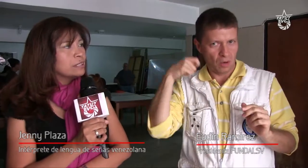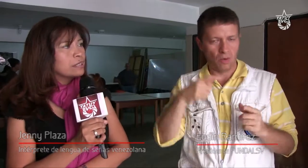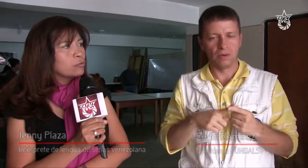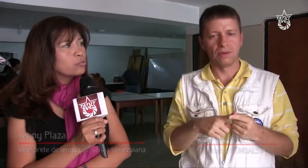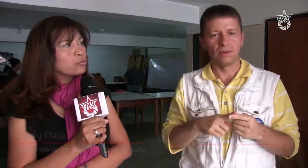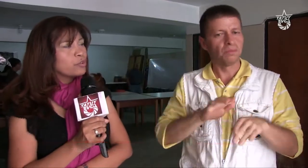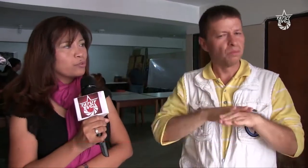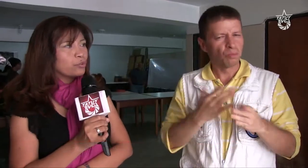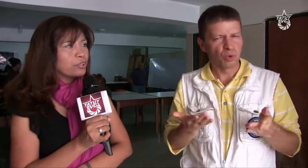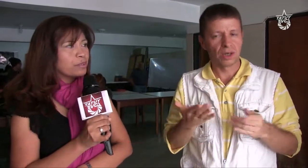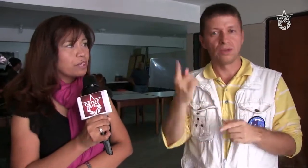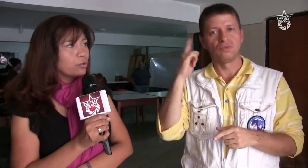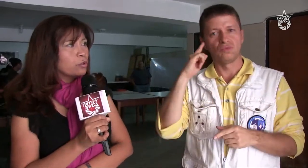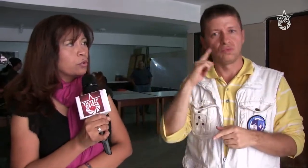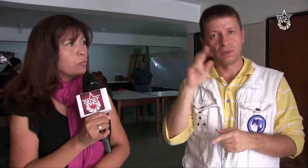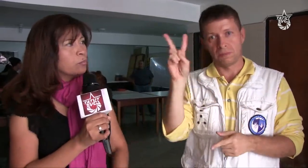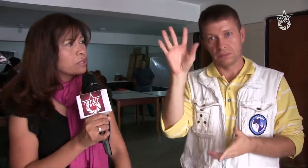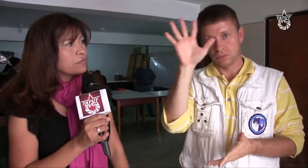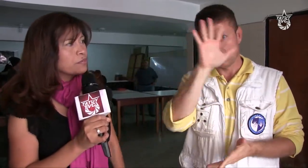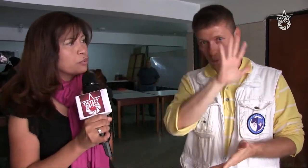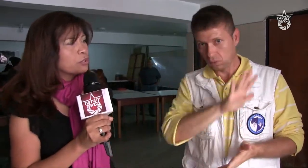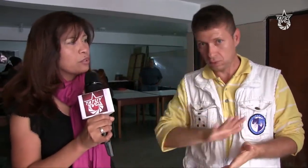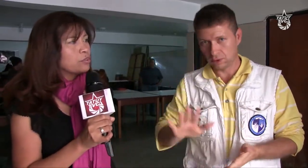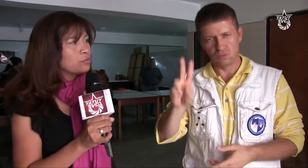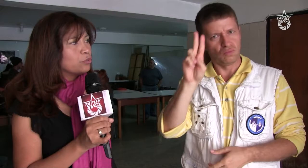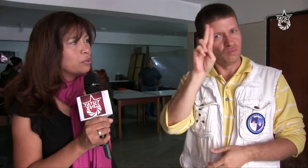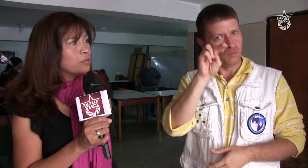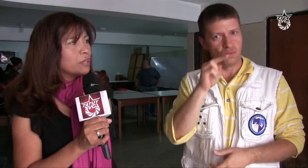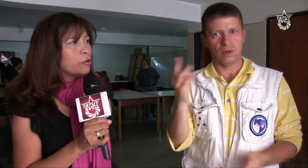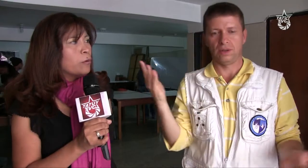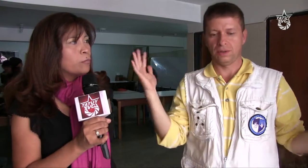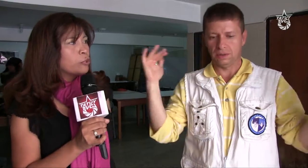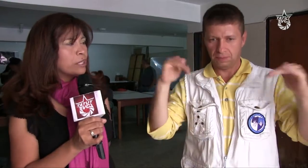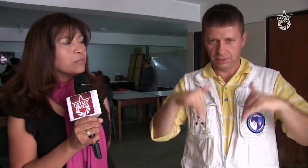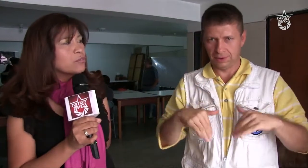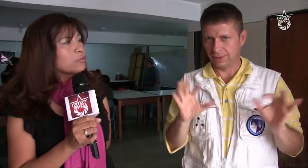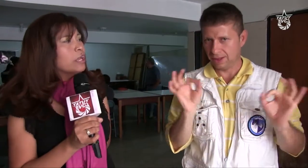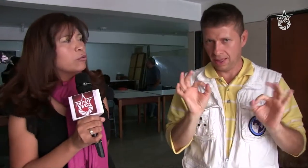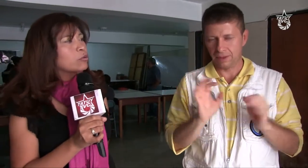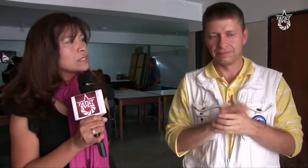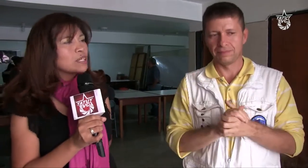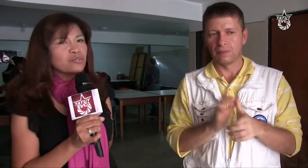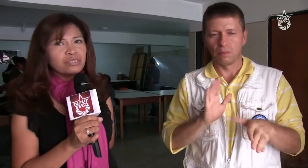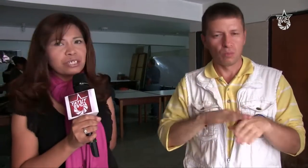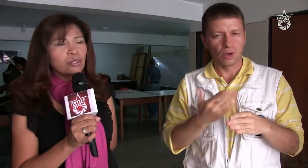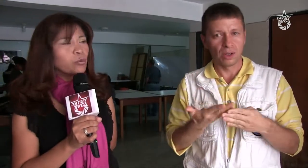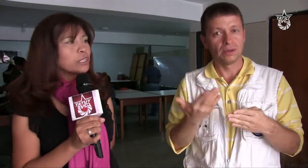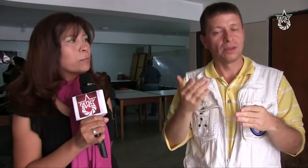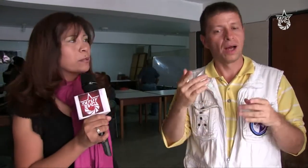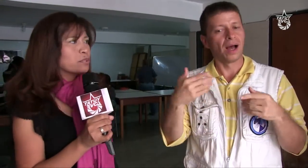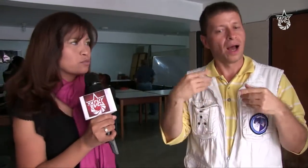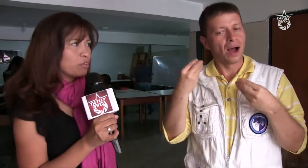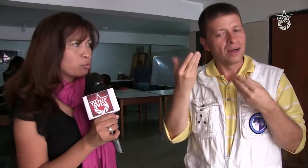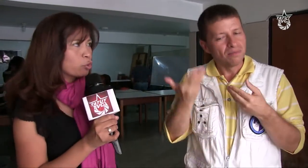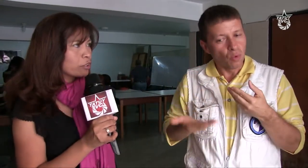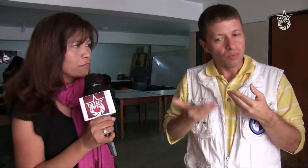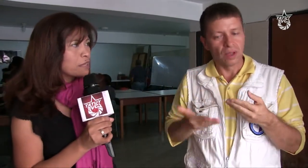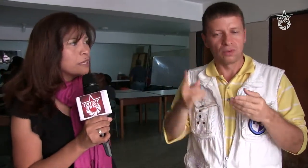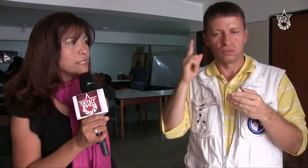días de cursos de ediciones de video. ¿Por qué se hicieron esas ediciones de video? Porque en Venezuela nunca se ha hecho un taller como este para personas sordas y